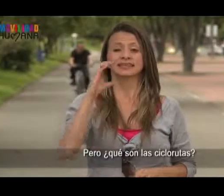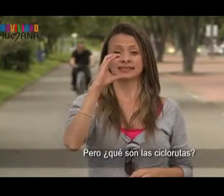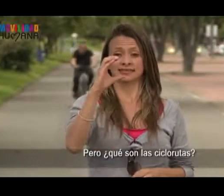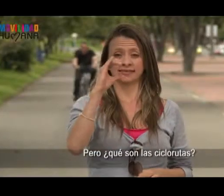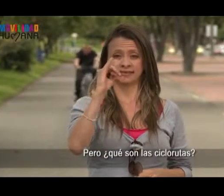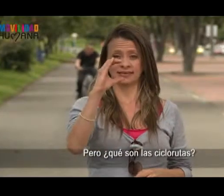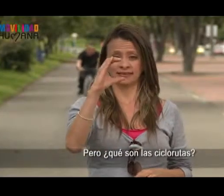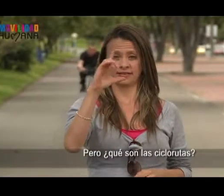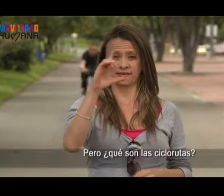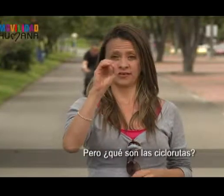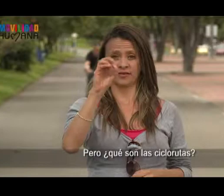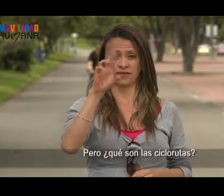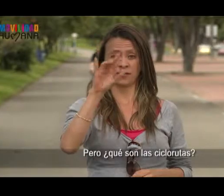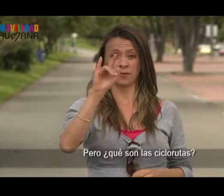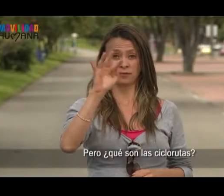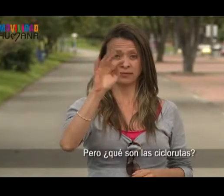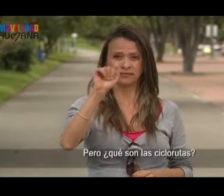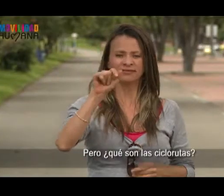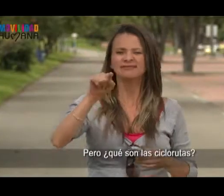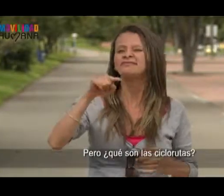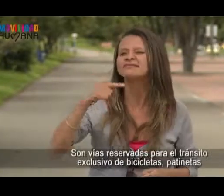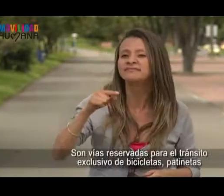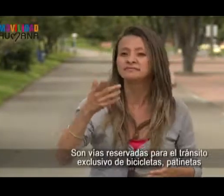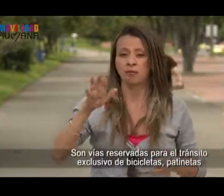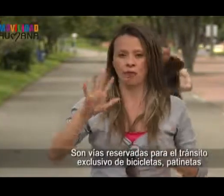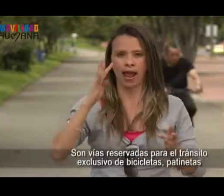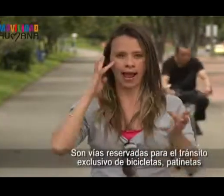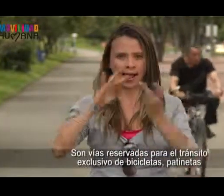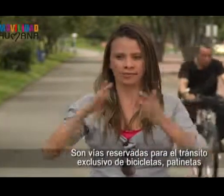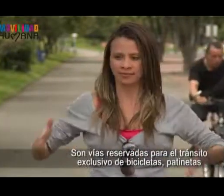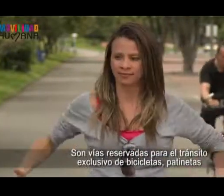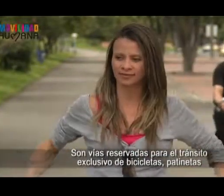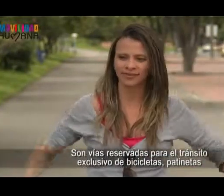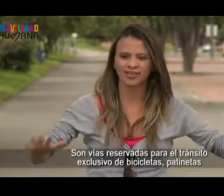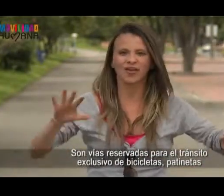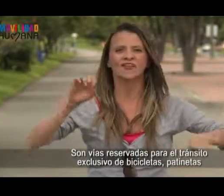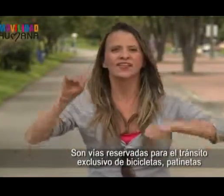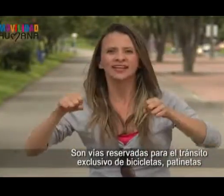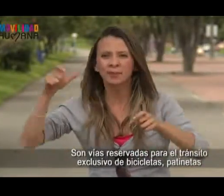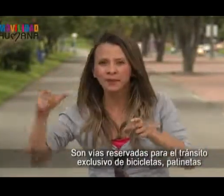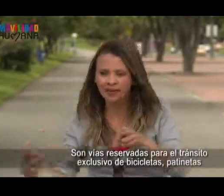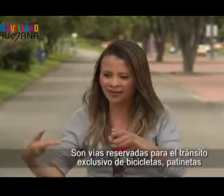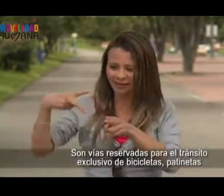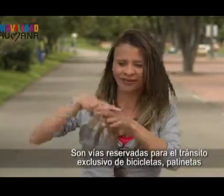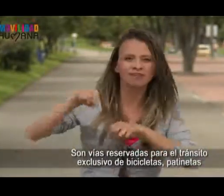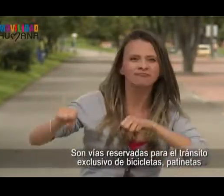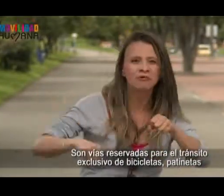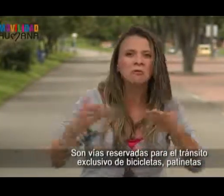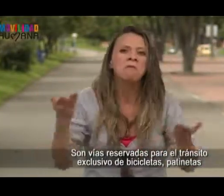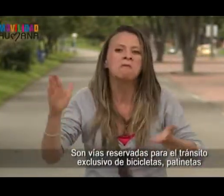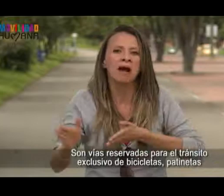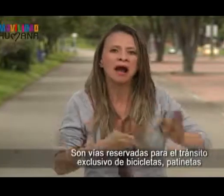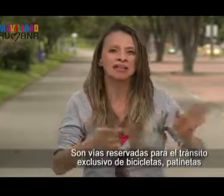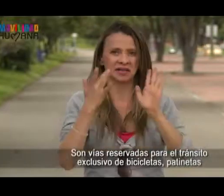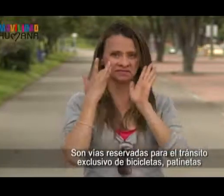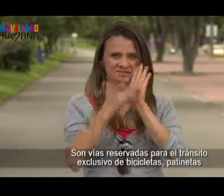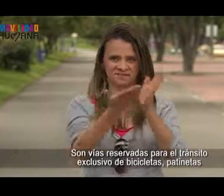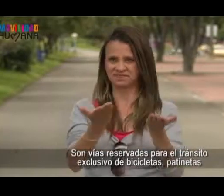Pero, ¿qué son las ciclorrutas? Son vías reservadas para el tránsito exclusivo de bicicletas, patinetas